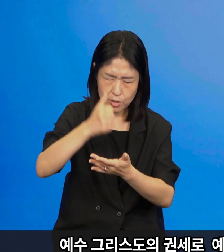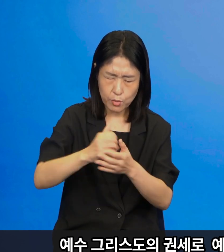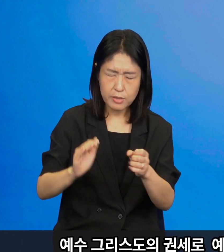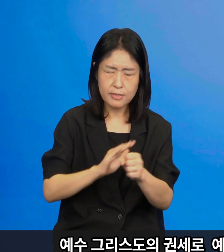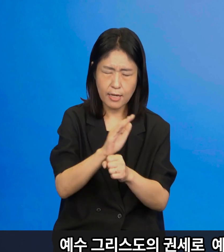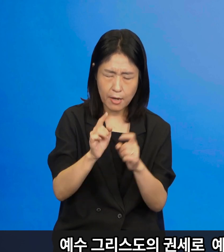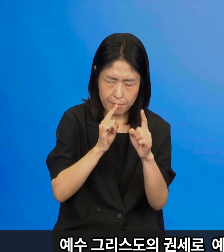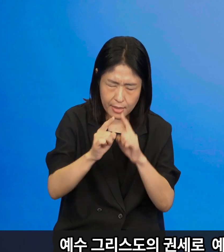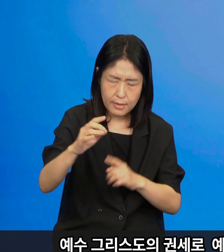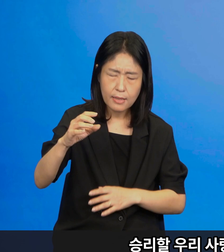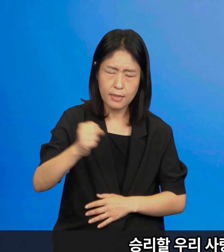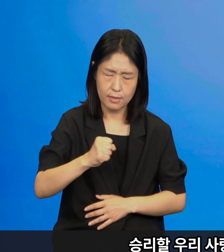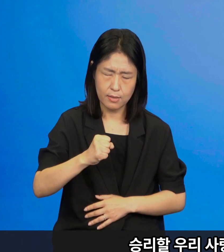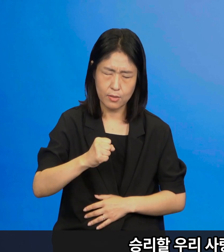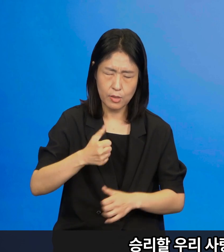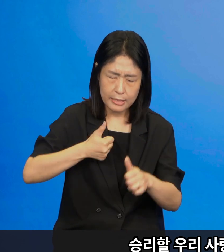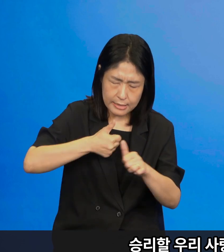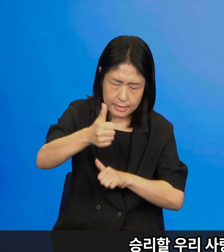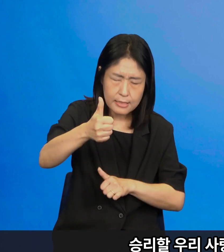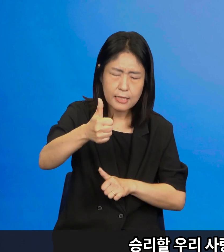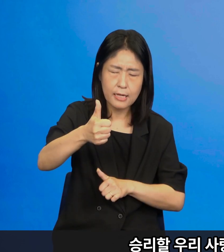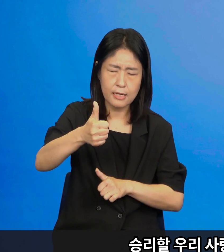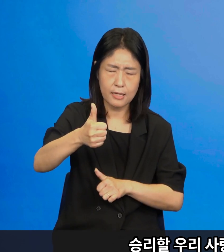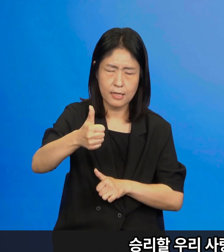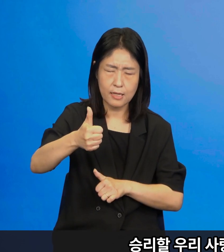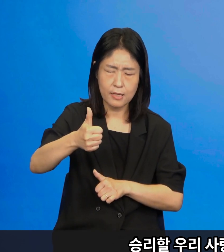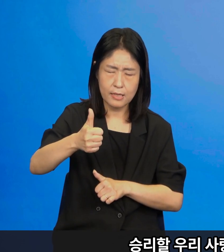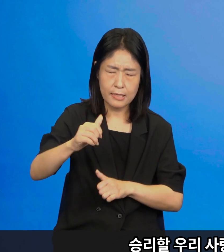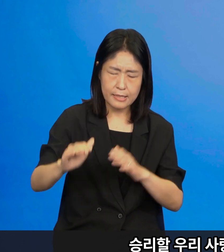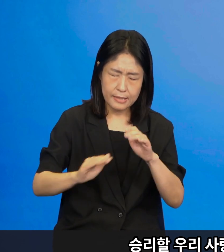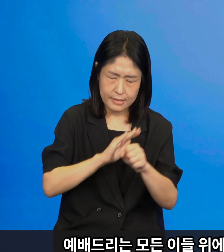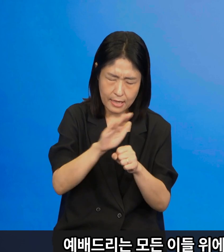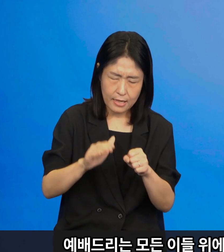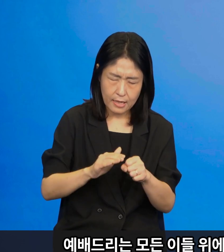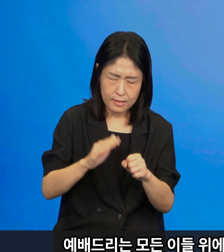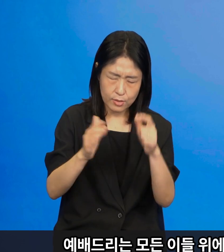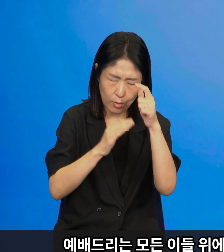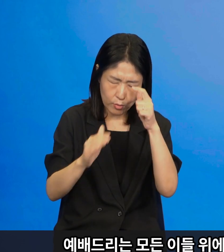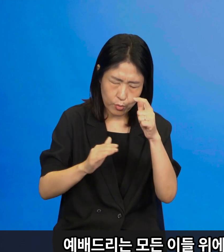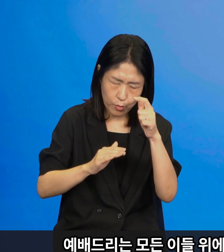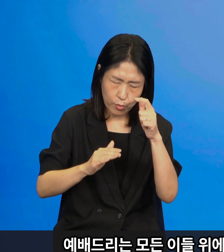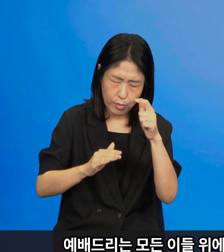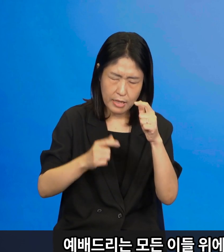사랑의 말씀으로 승리할 우리 사랑하는 모든 성도님들,